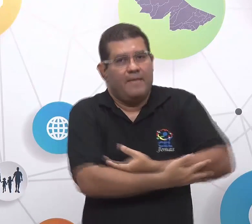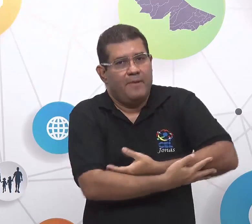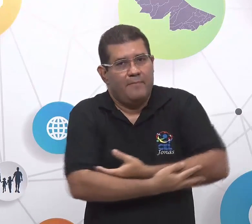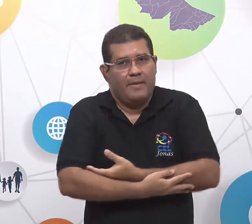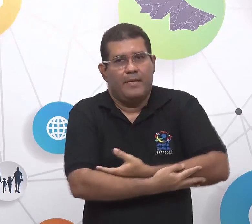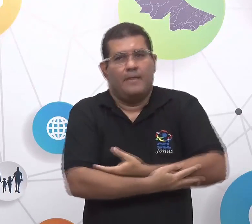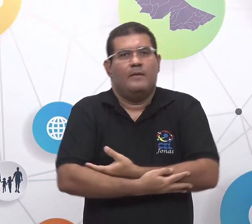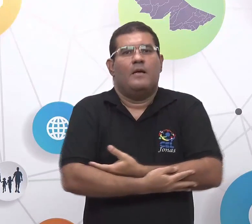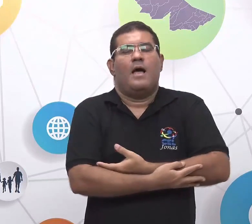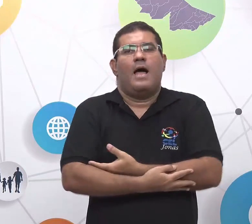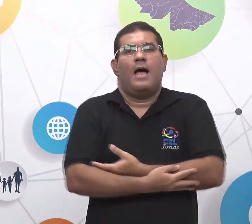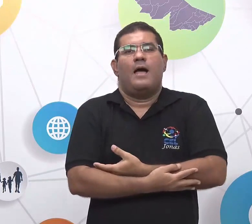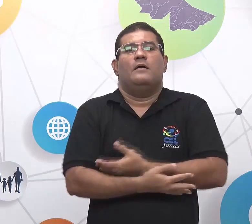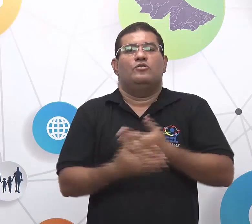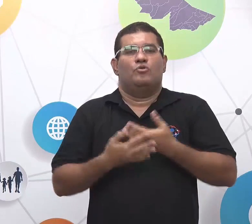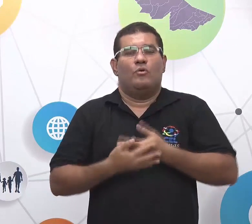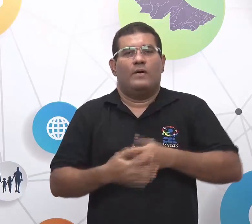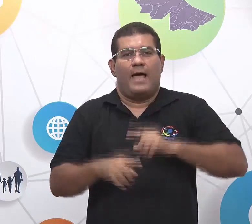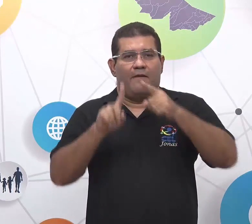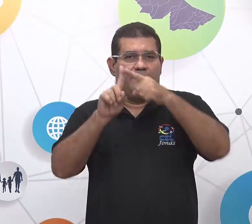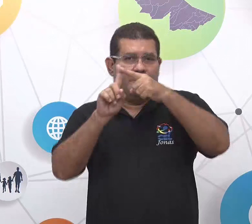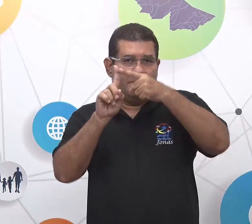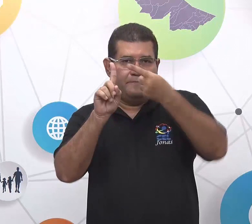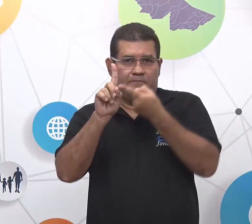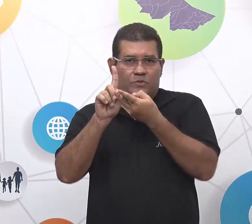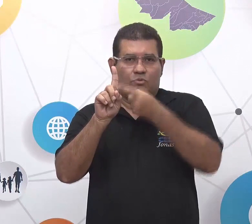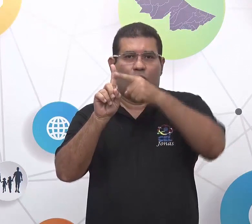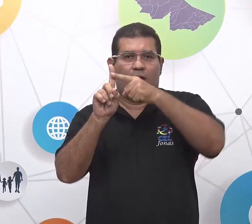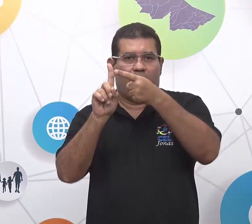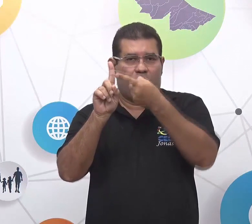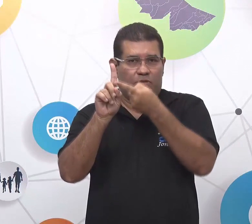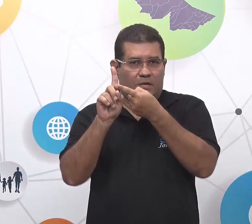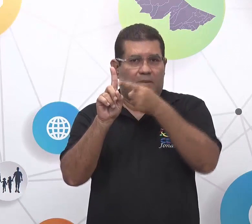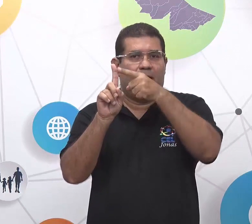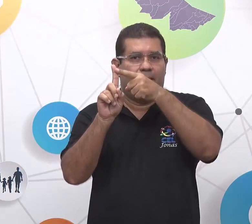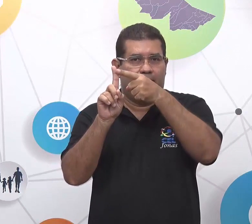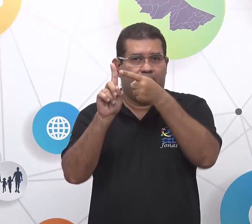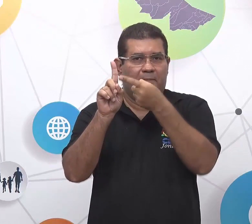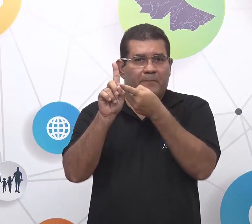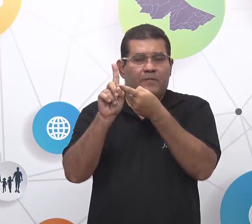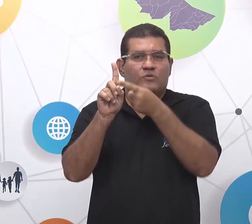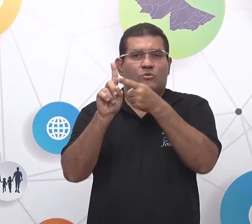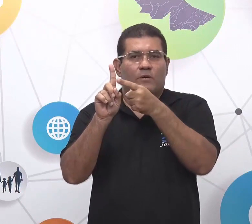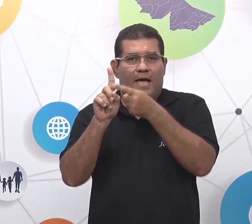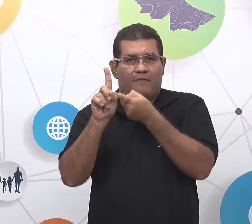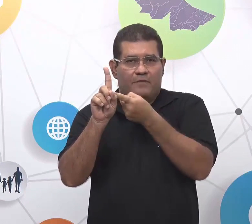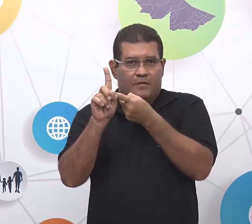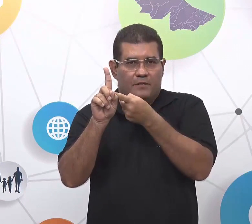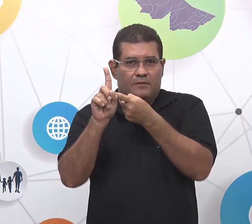CDP a estou grávida estou grávida o sinal da barriga Estou grávida